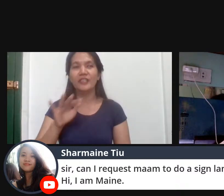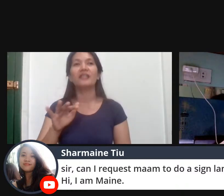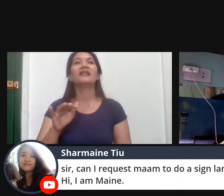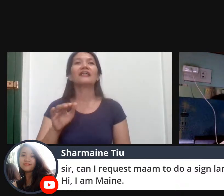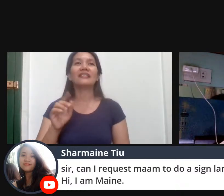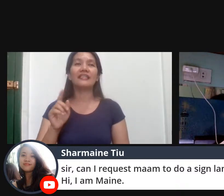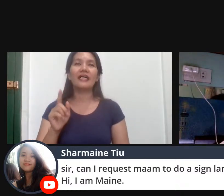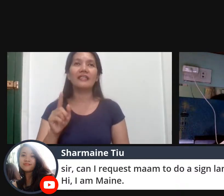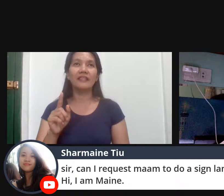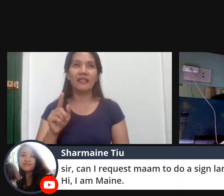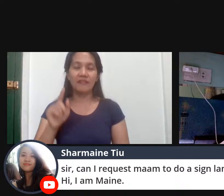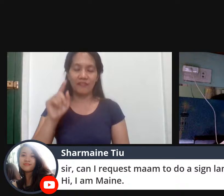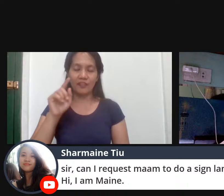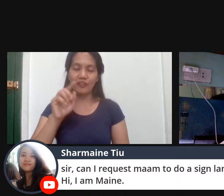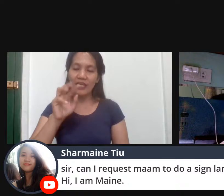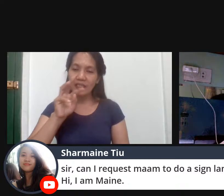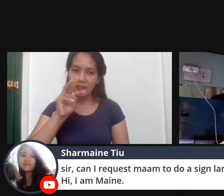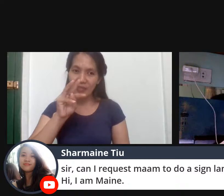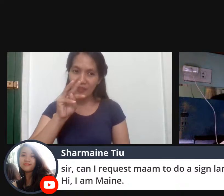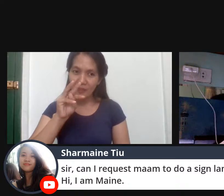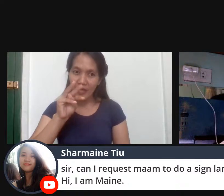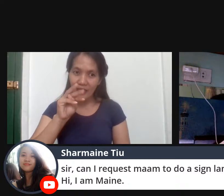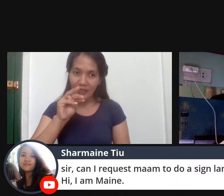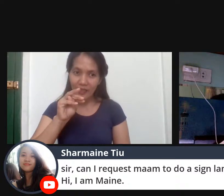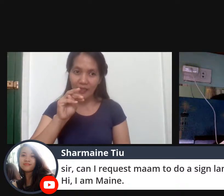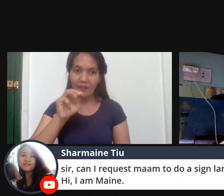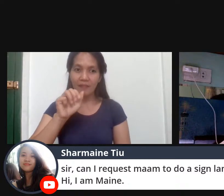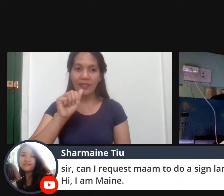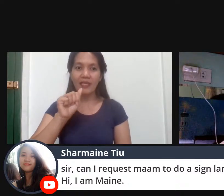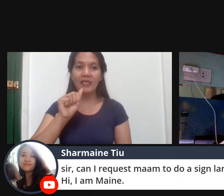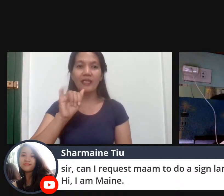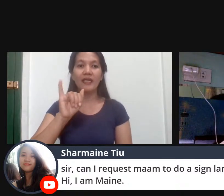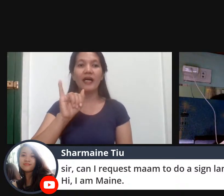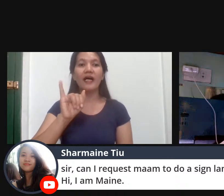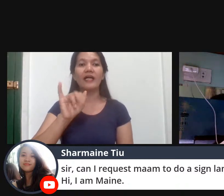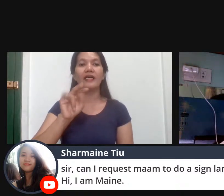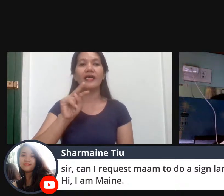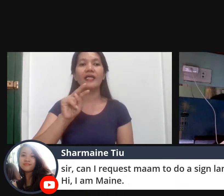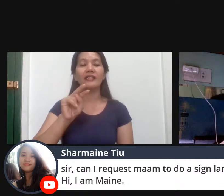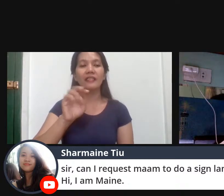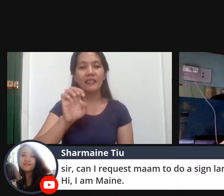ko, spelling niya siguro, sir. Kasi ang deaf, kunyari, main ang pangalan,